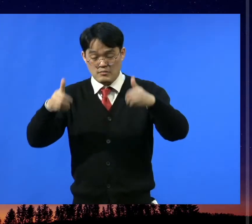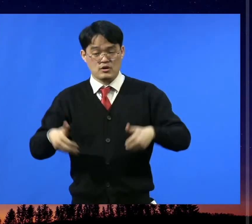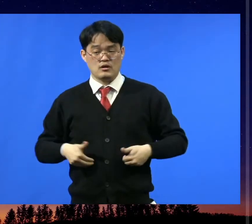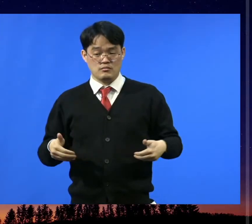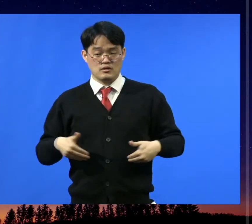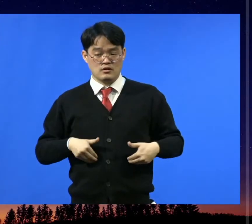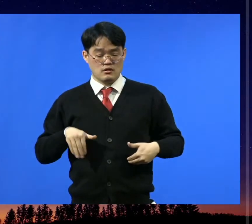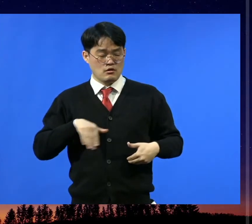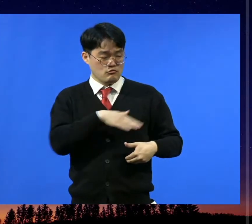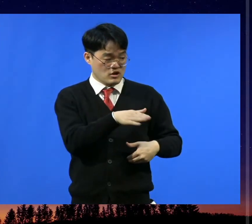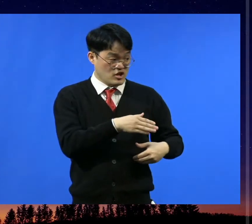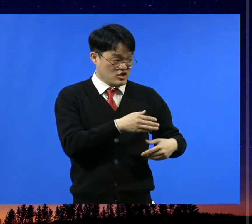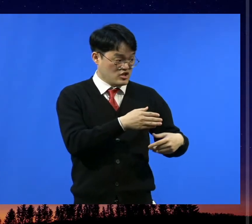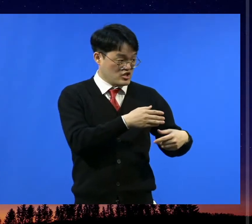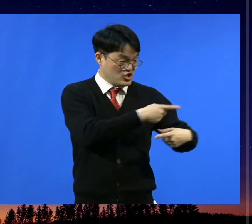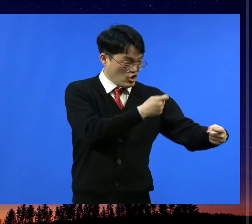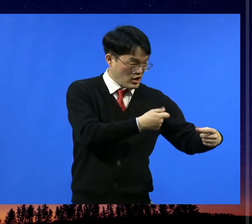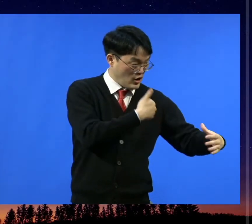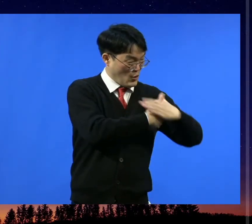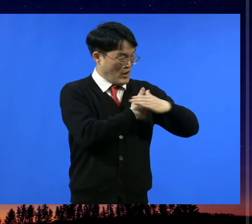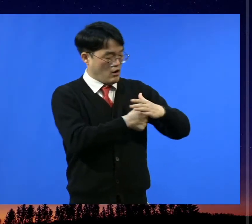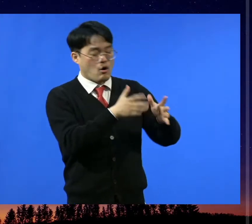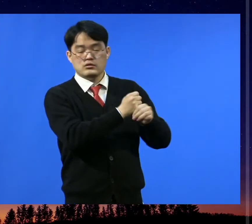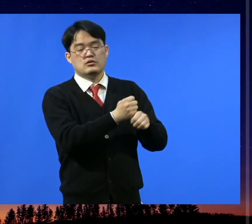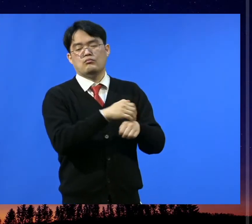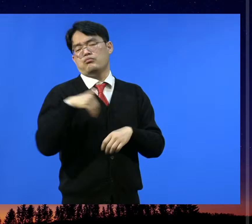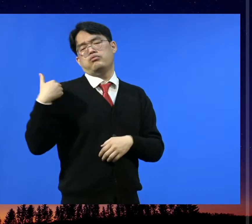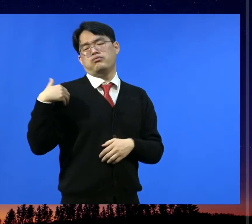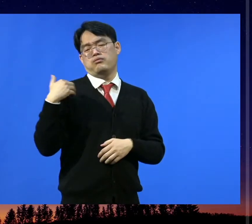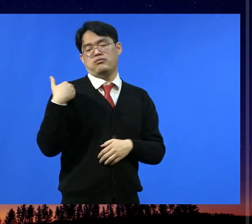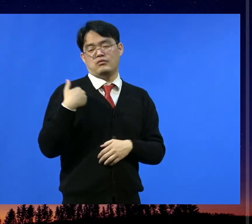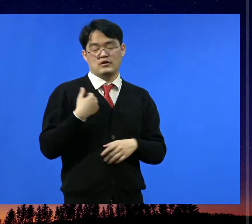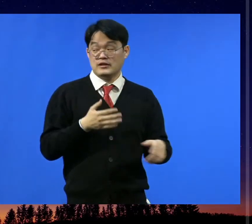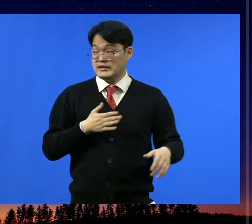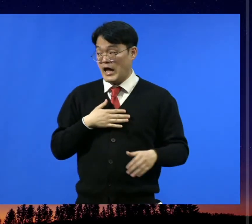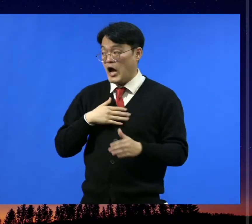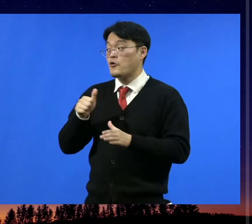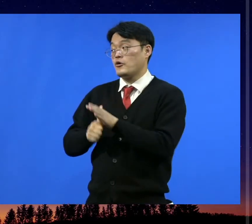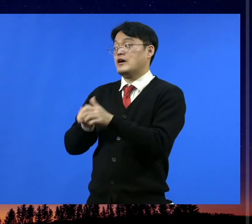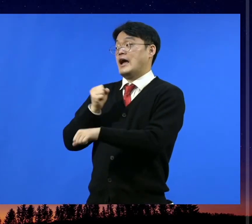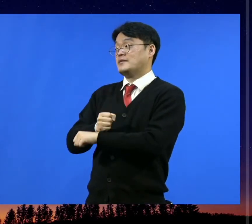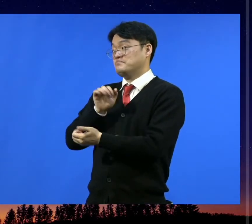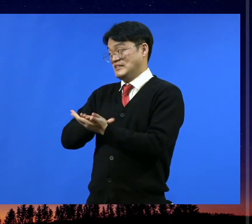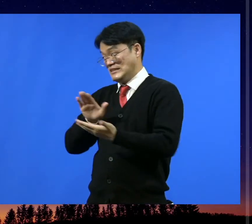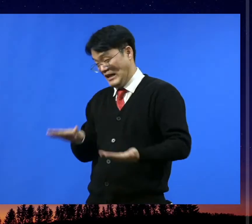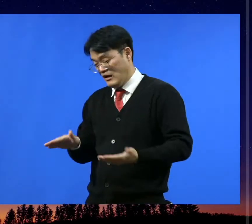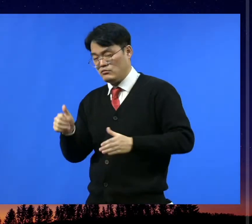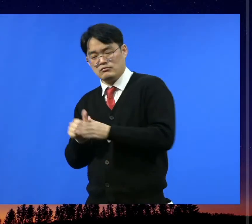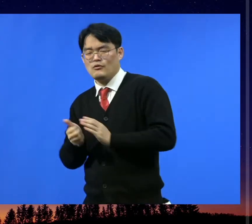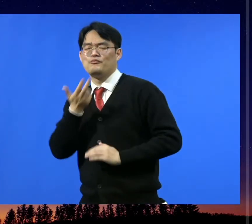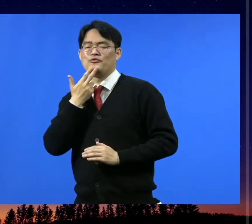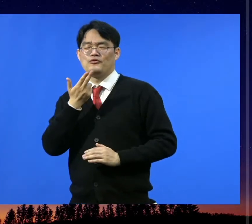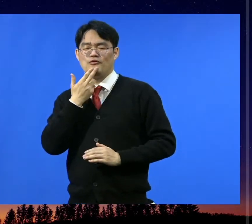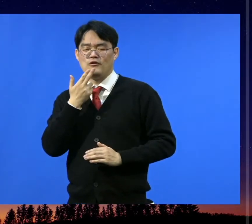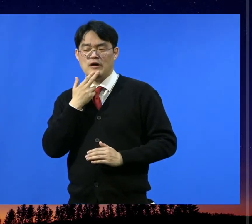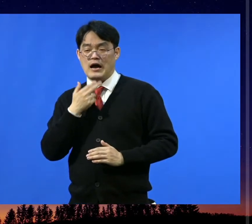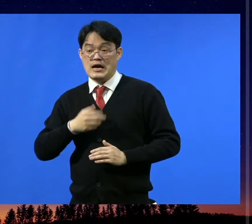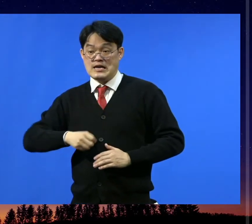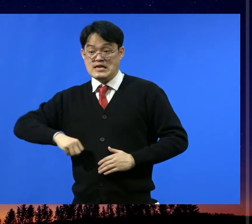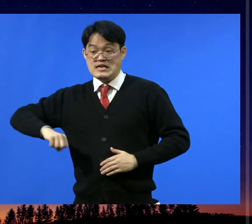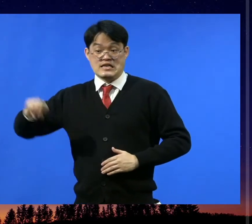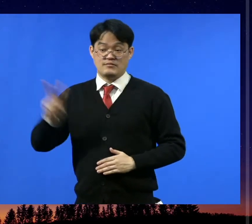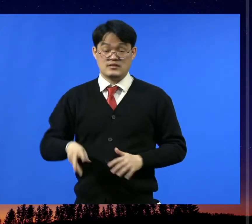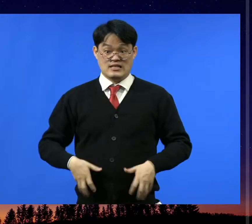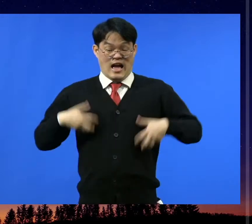공격을 받을지 알 수 없기 때문에요. 공격한다고 공격하지 않잖아요, 여러분. 그죠? 기습 공격이에요. 갑자기 허를